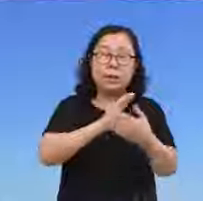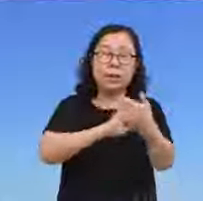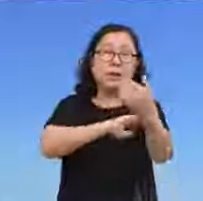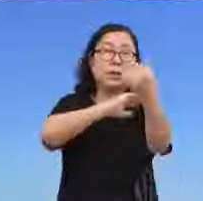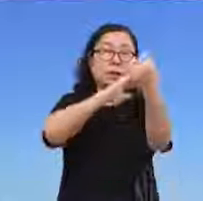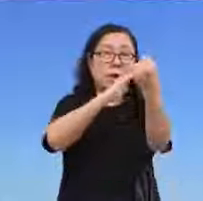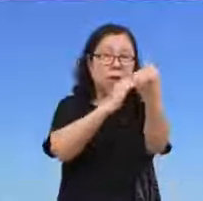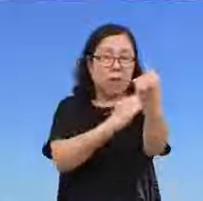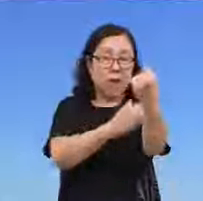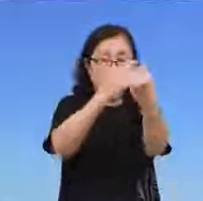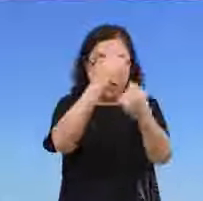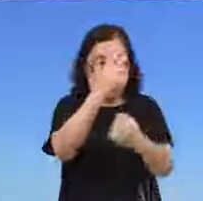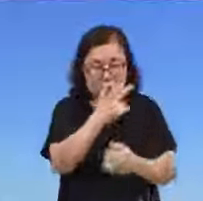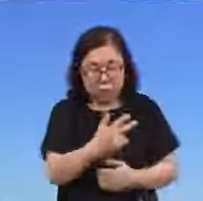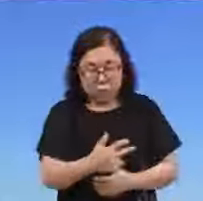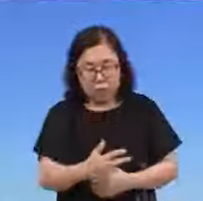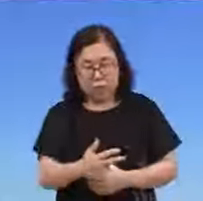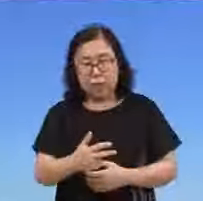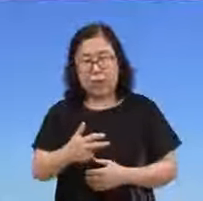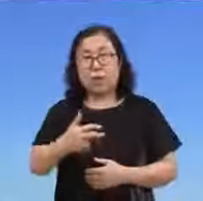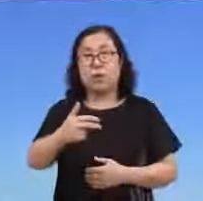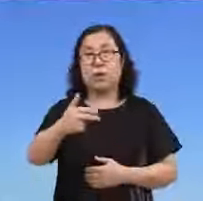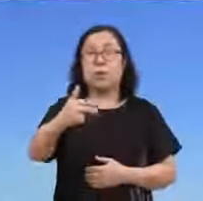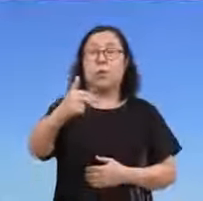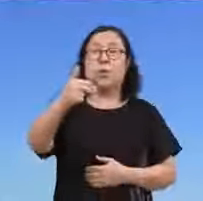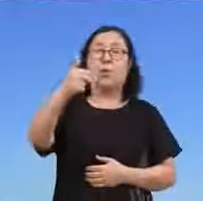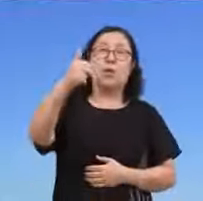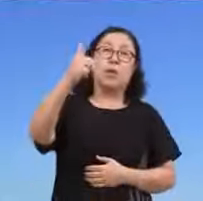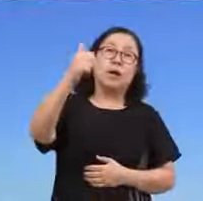능력의 주시로다. 능력의